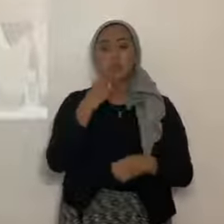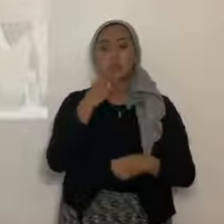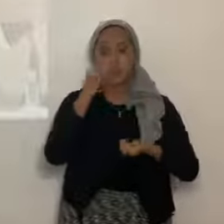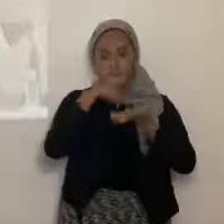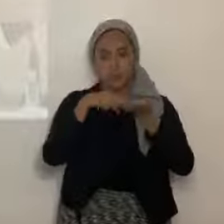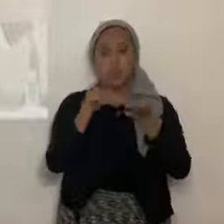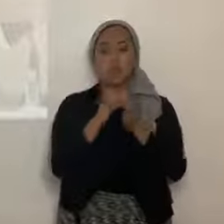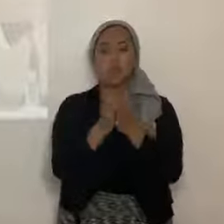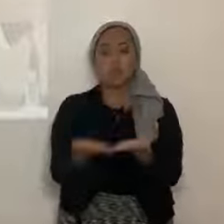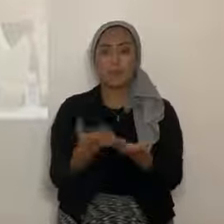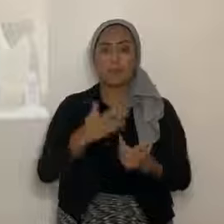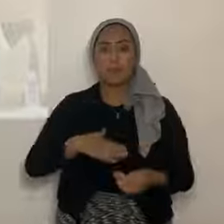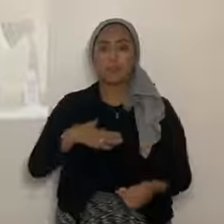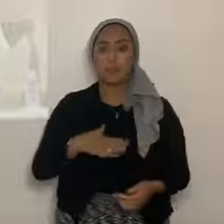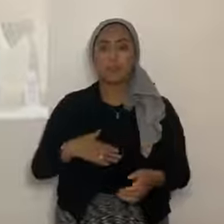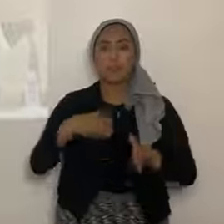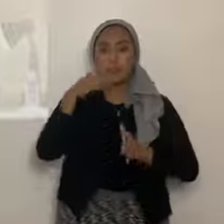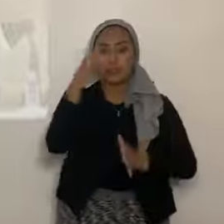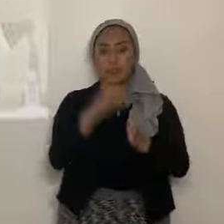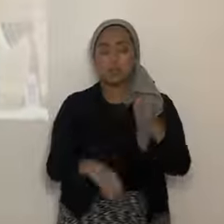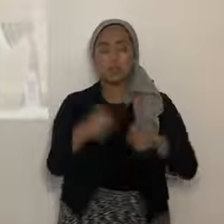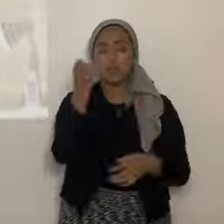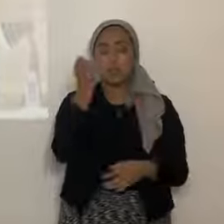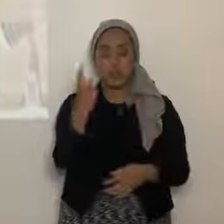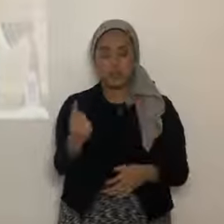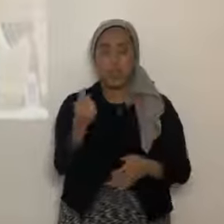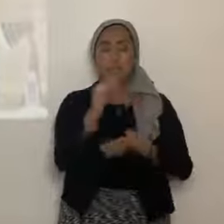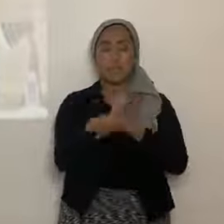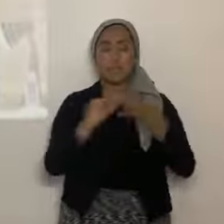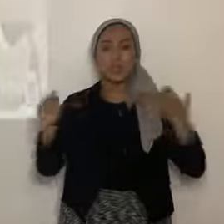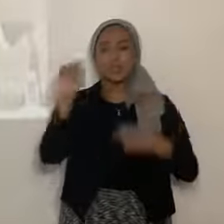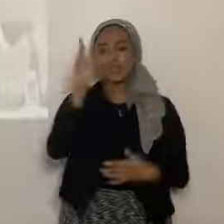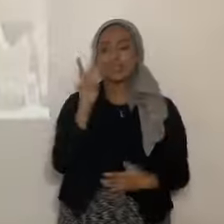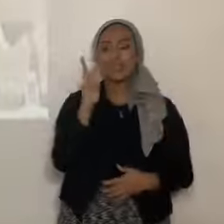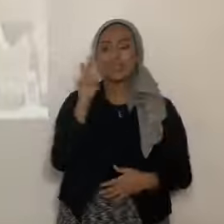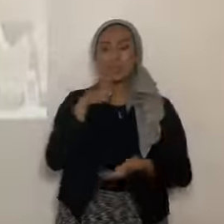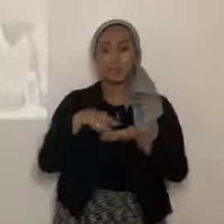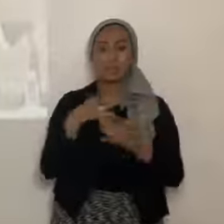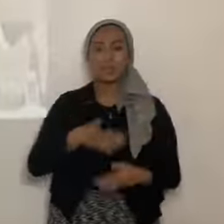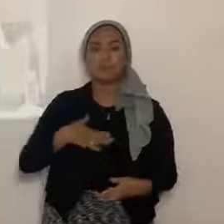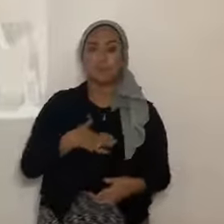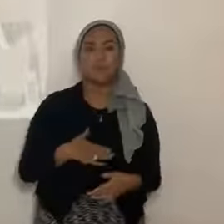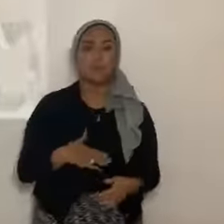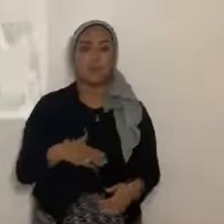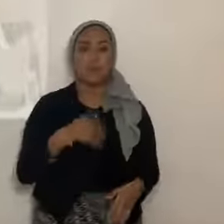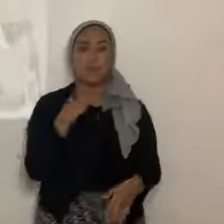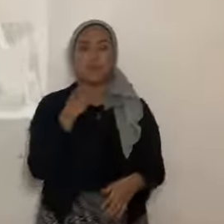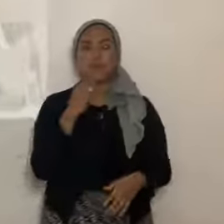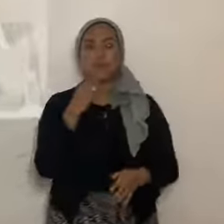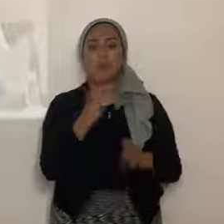Hebreos, en el capítulo 11 y en el verso 6. Vamos para allá. Hebreos 11, 6.